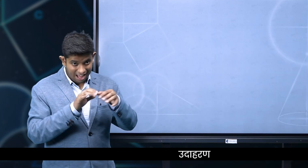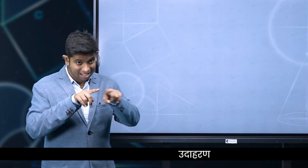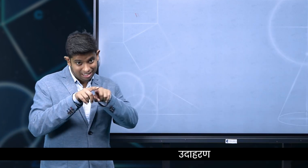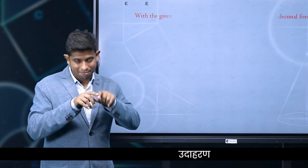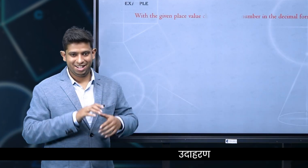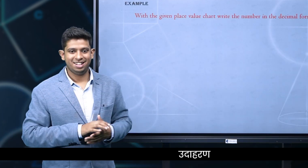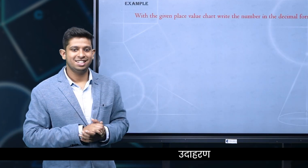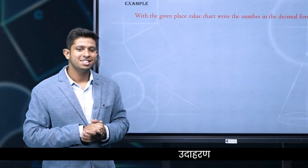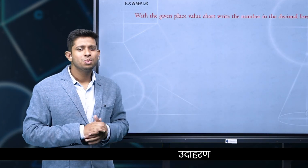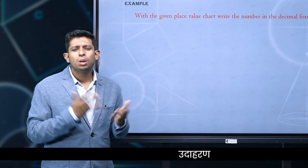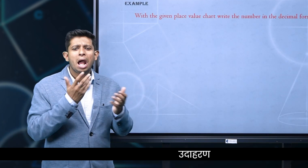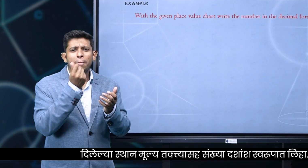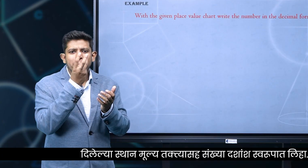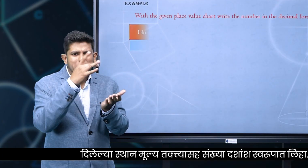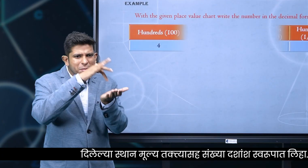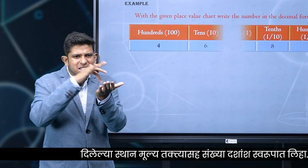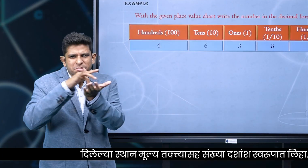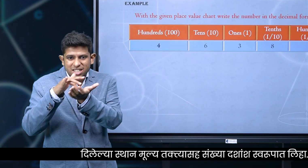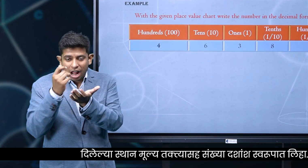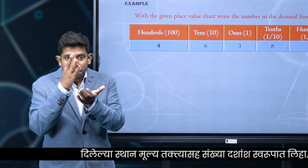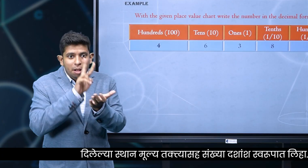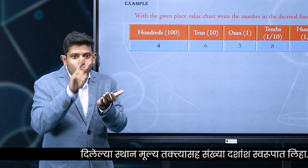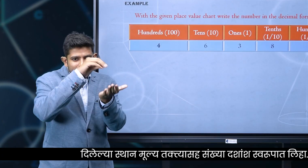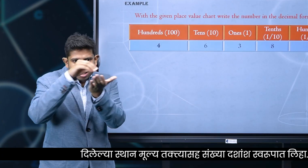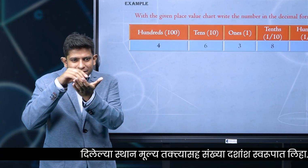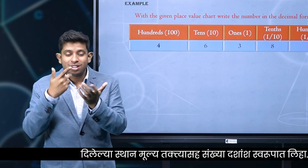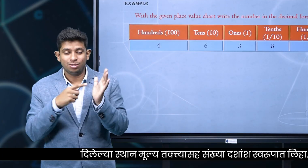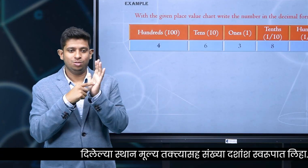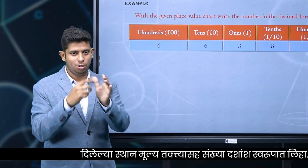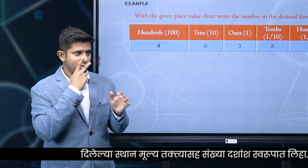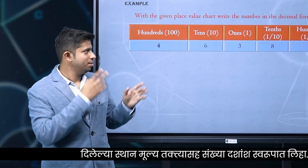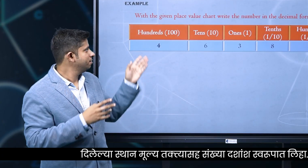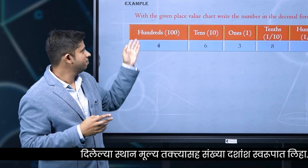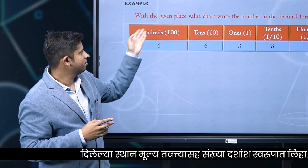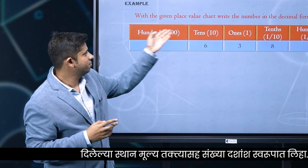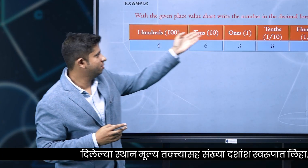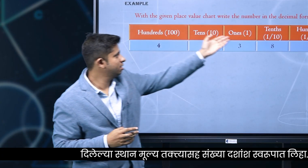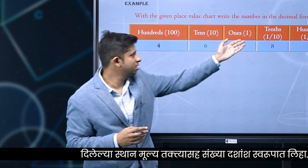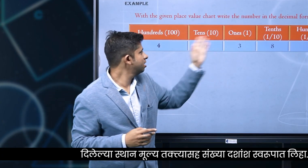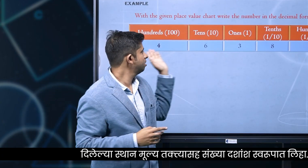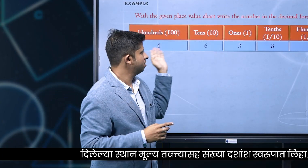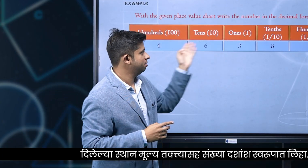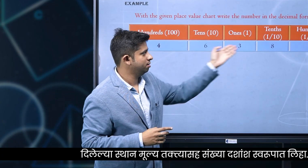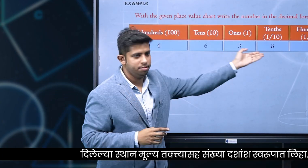उदाहरण, दिलेल्या स्थानमूल्य तक्त्यांसह संख्या दशांश स्वरूपात लिहा.